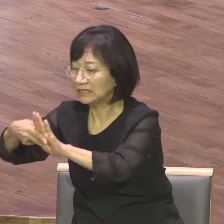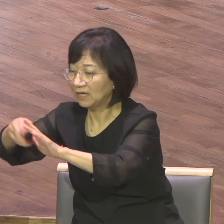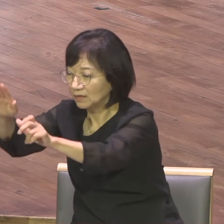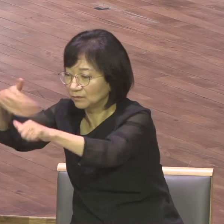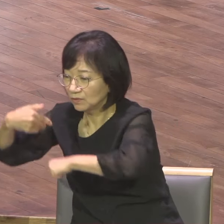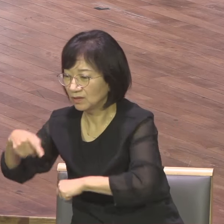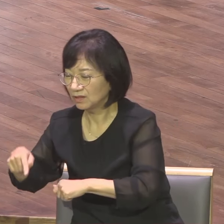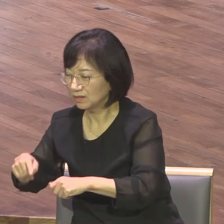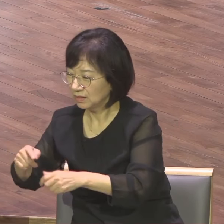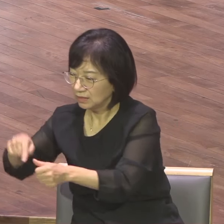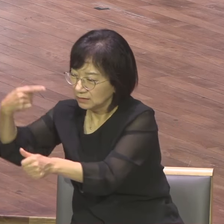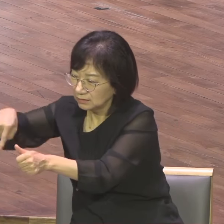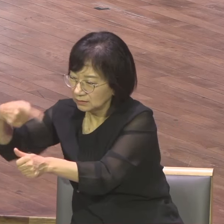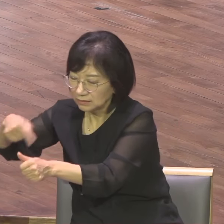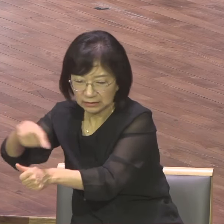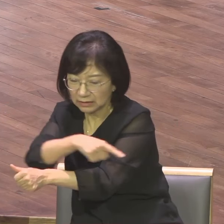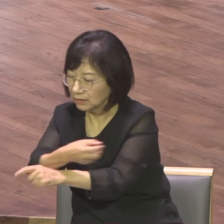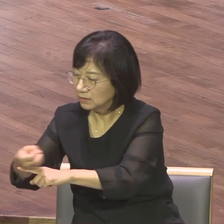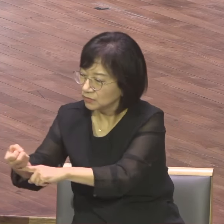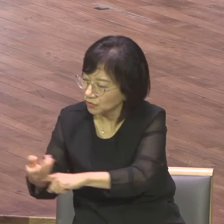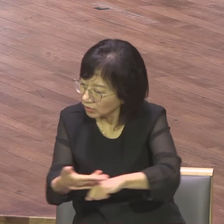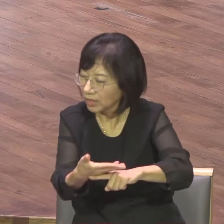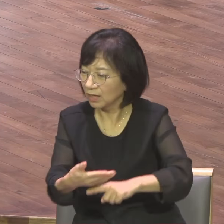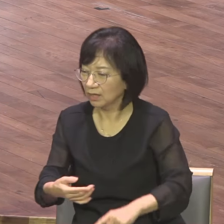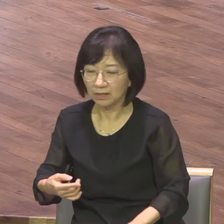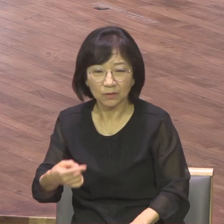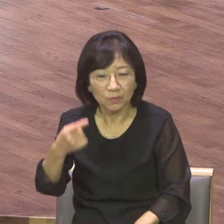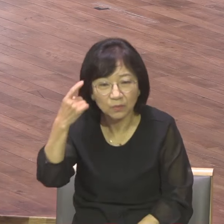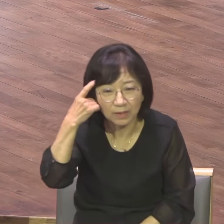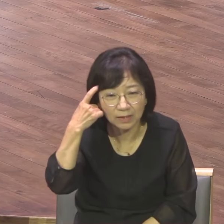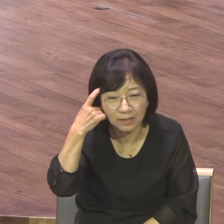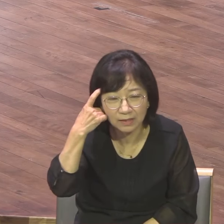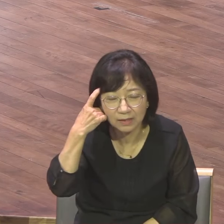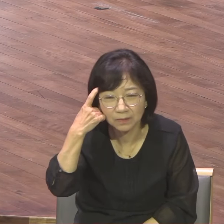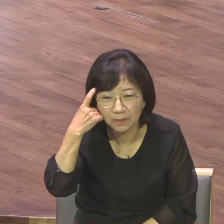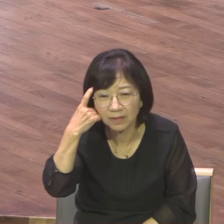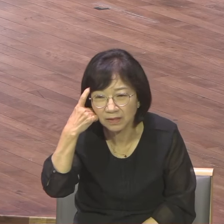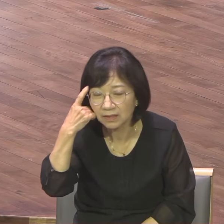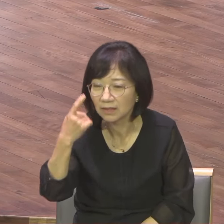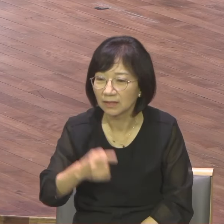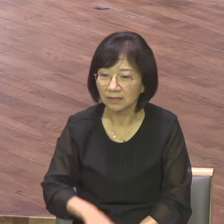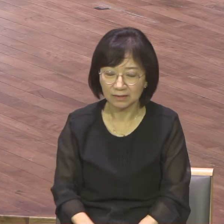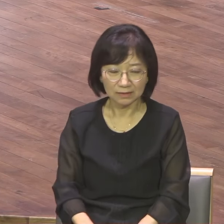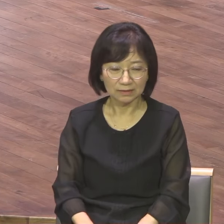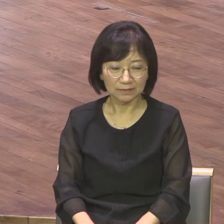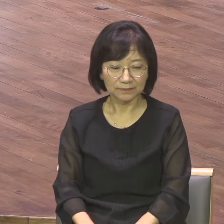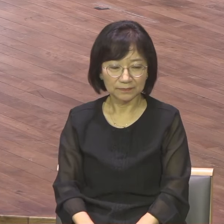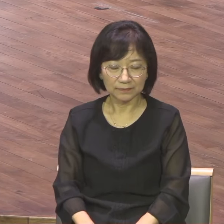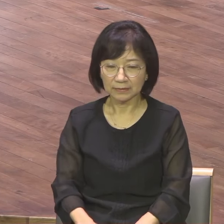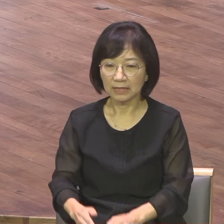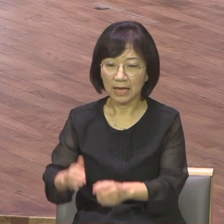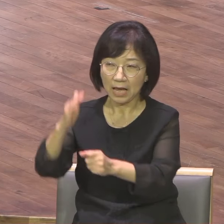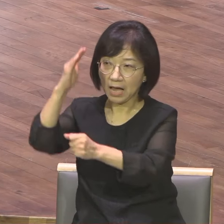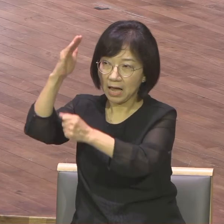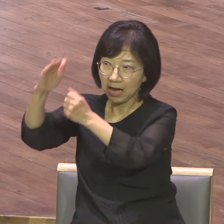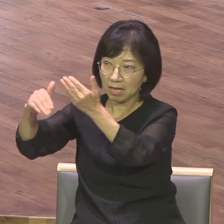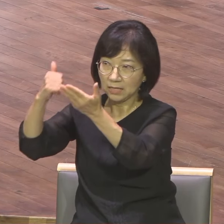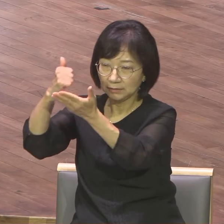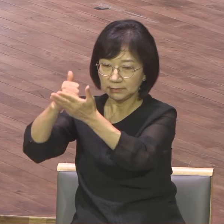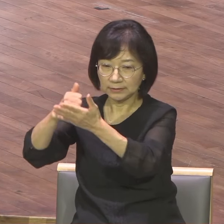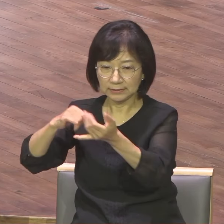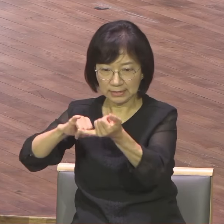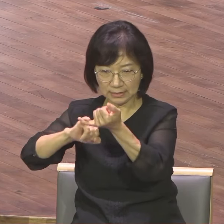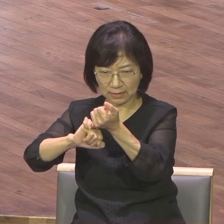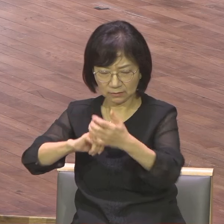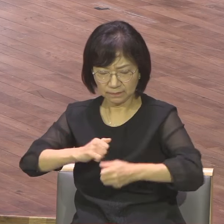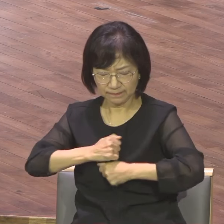그렇게 하시는 이유가 어딨느냐? 잘 들으세요. 하나님은 약속을 지키시는 하나님이세요.